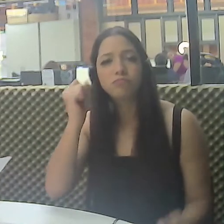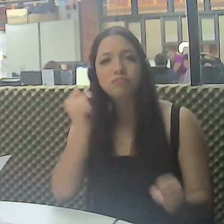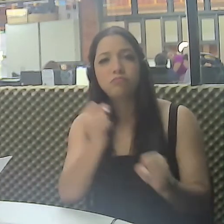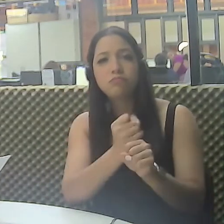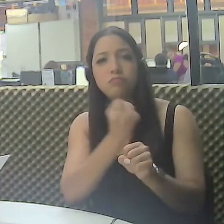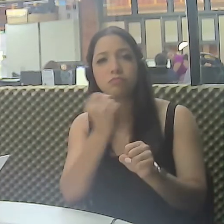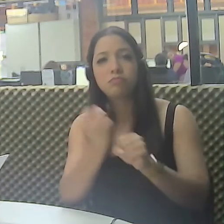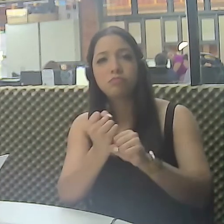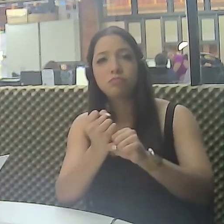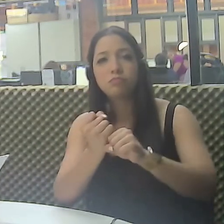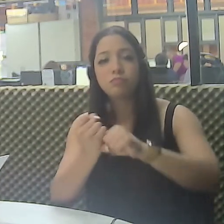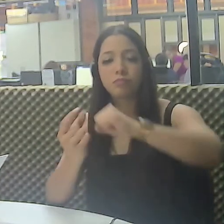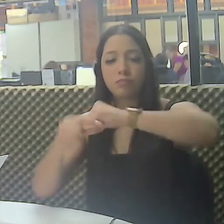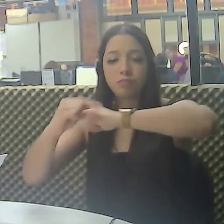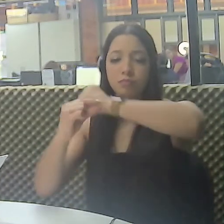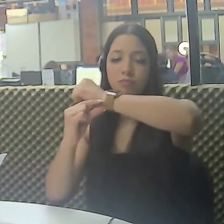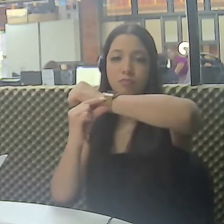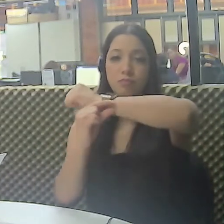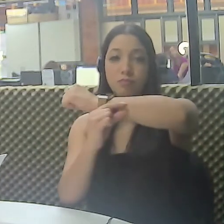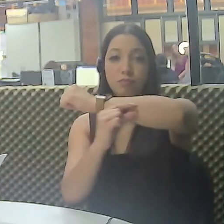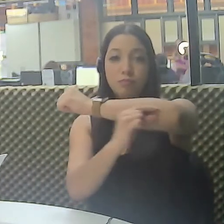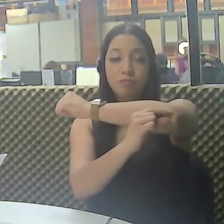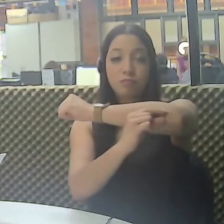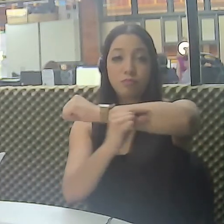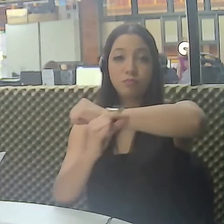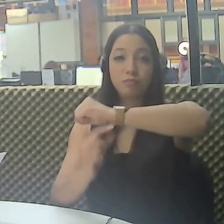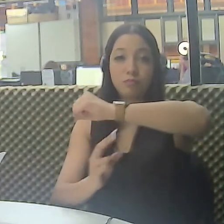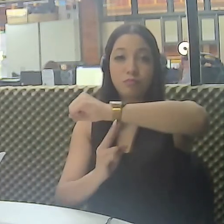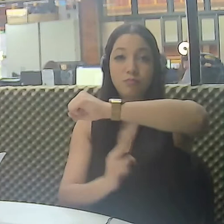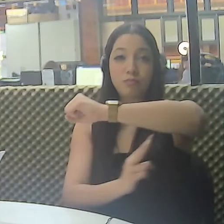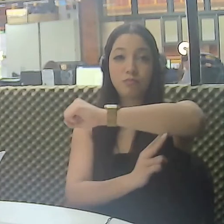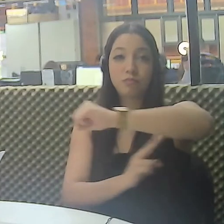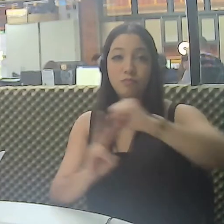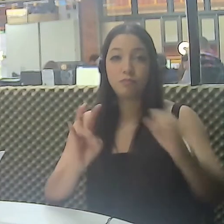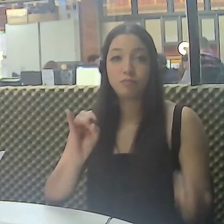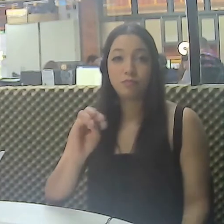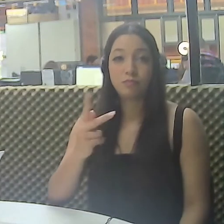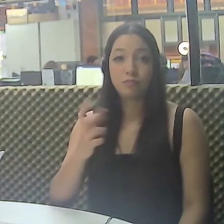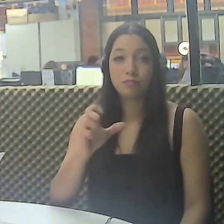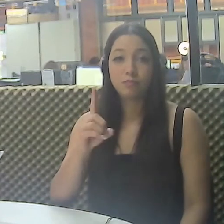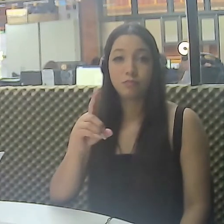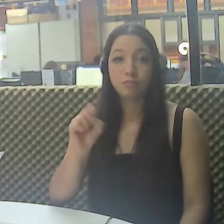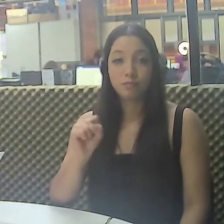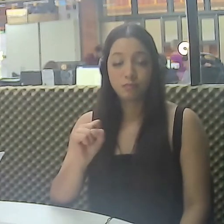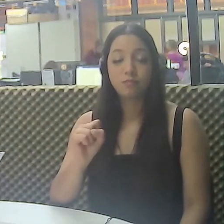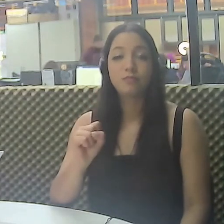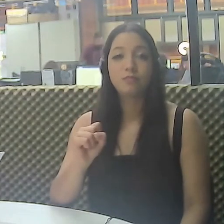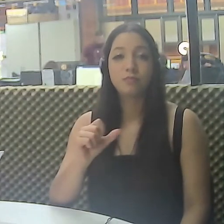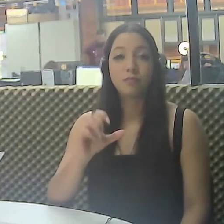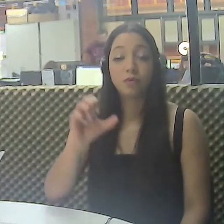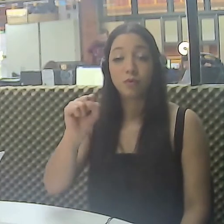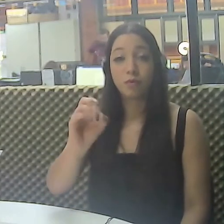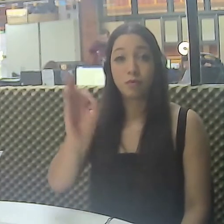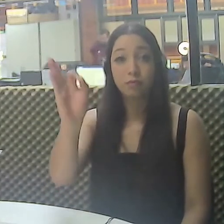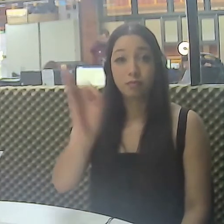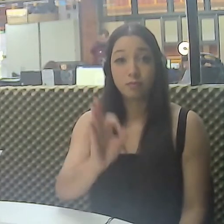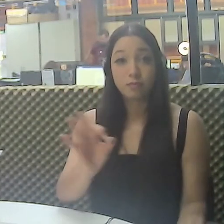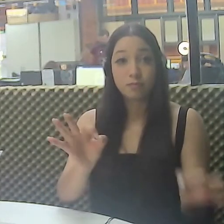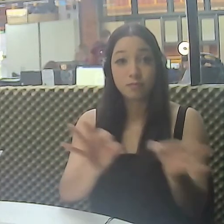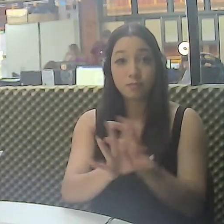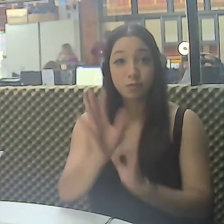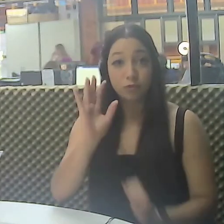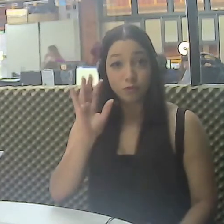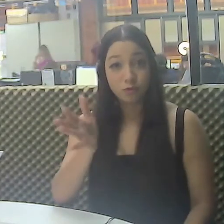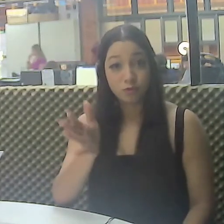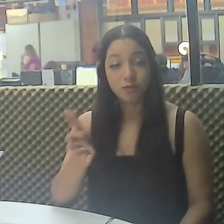das vigas do vão central sobre a Avenida Vinhedos. A obra está indo bem, está com praticamente 80% concluído e